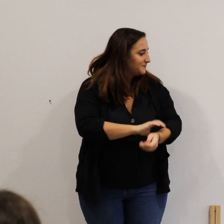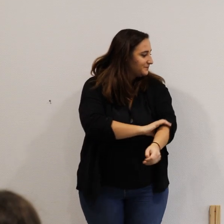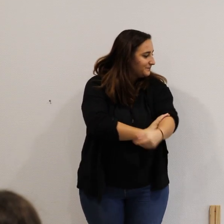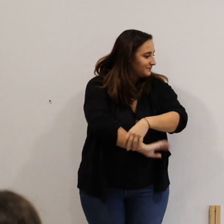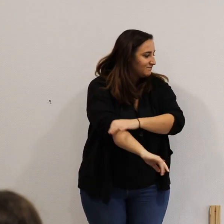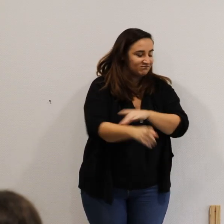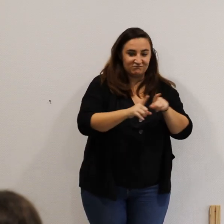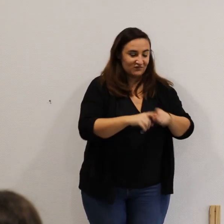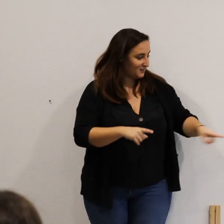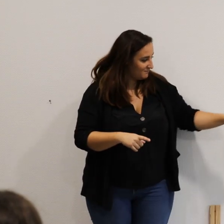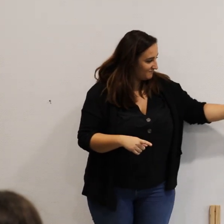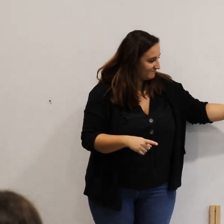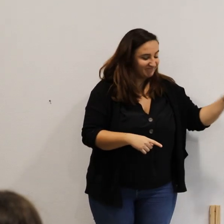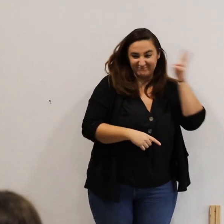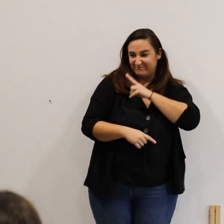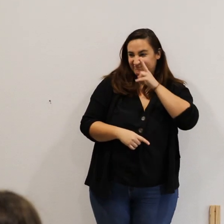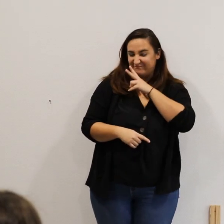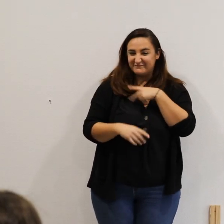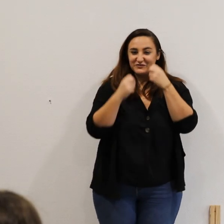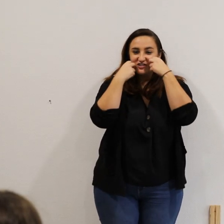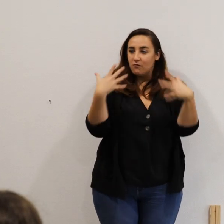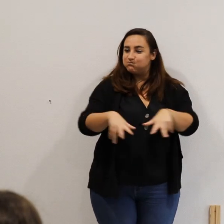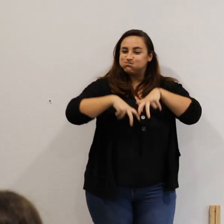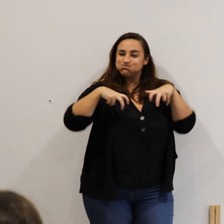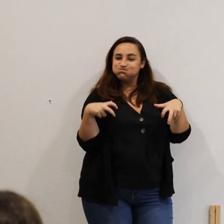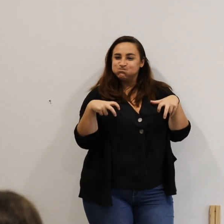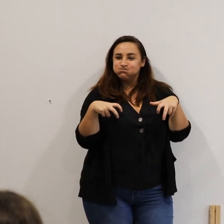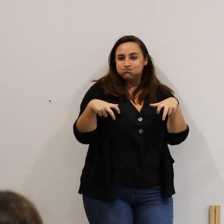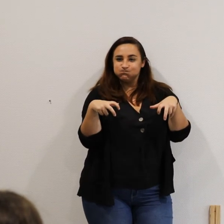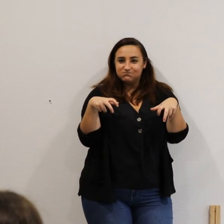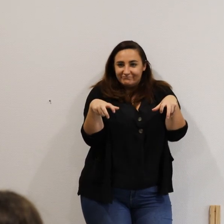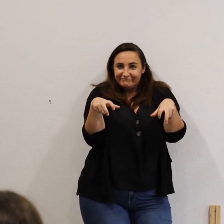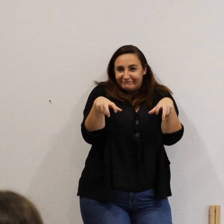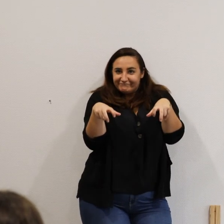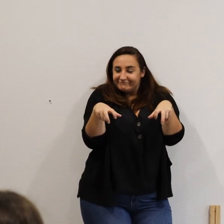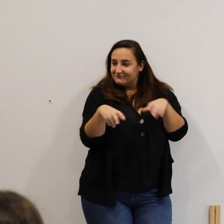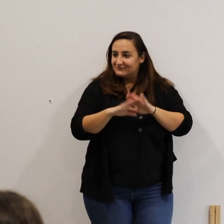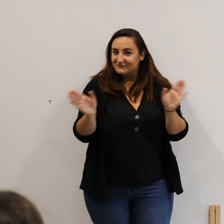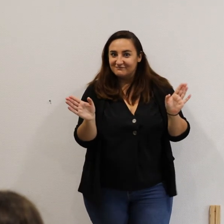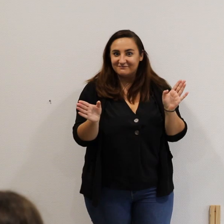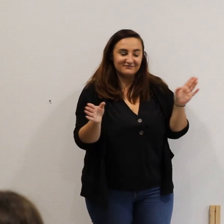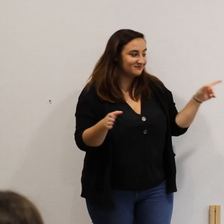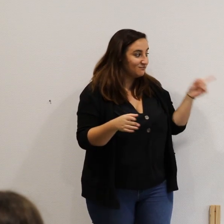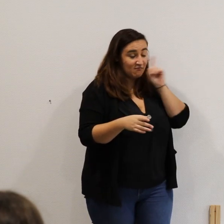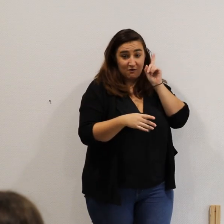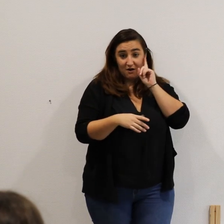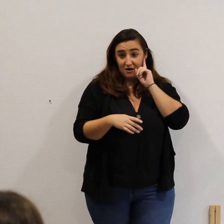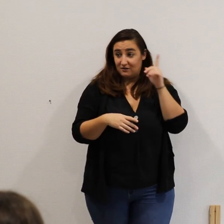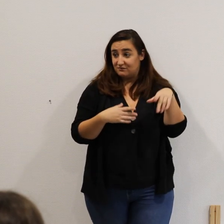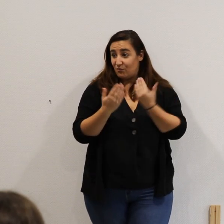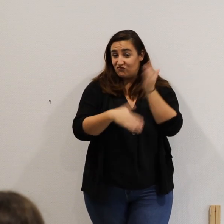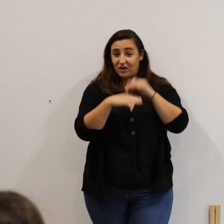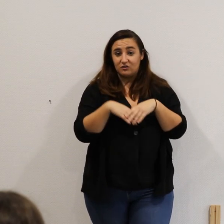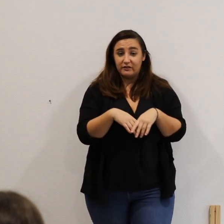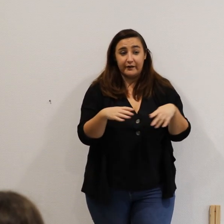Et surtout cette image très rigolote où on voit les gros matous, les chats qui sont devenus tout énormes parce qu'ils ne font plus